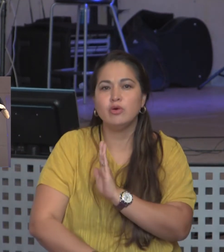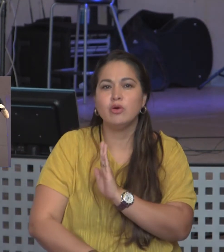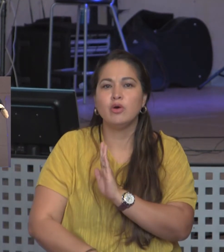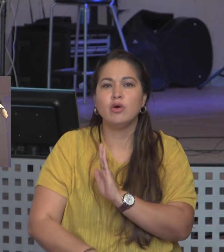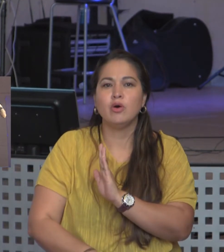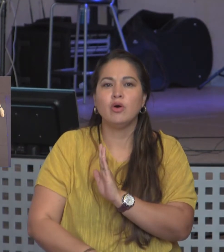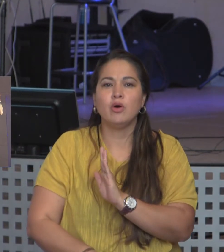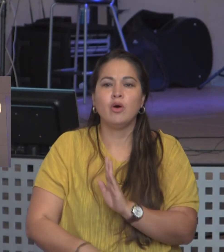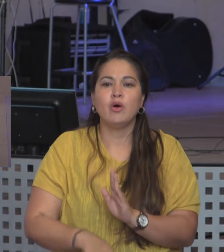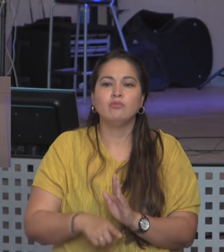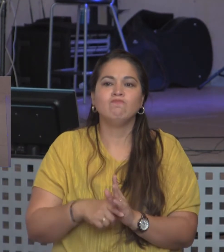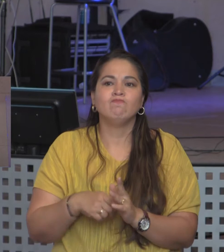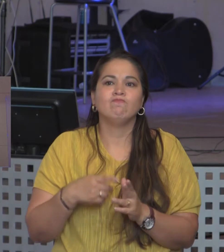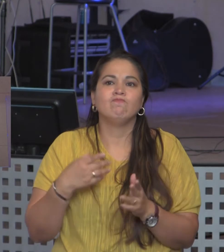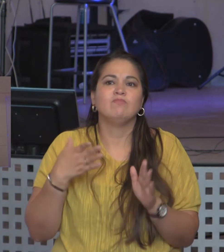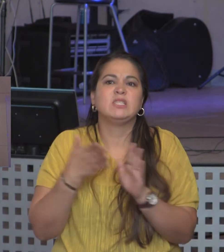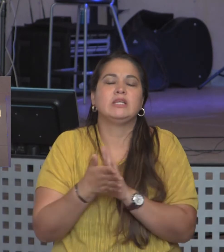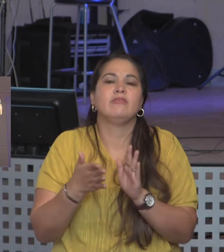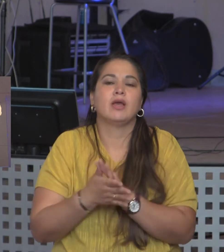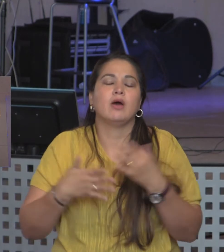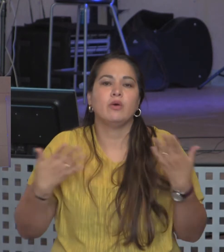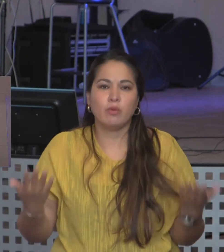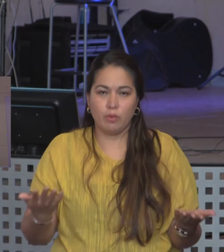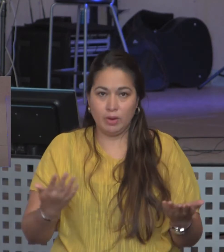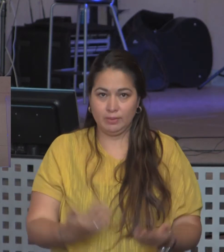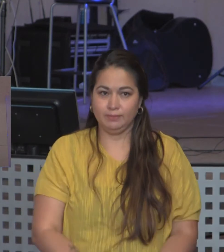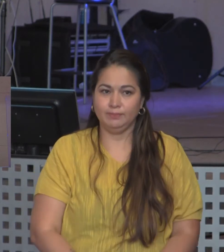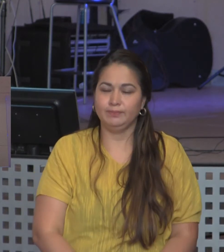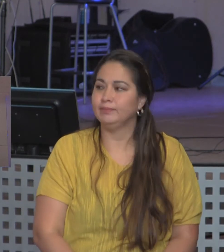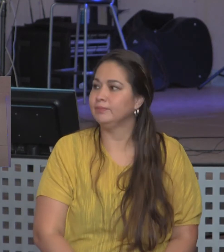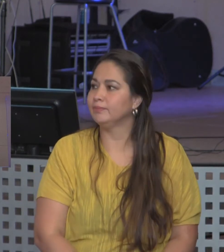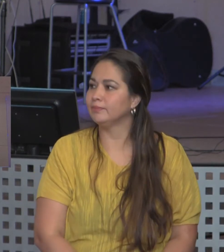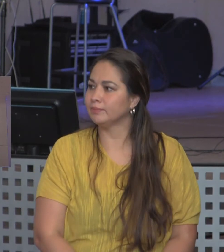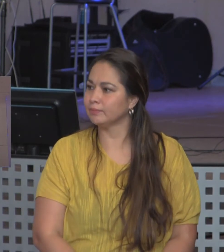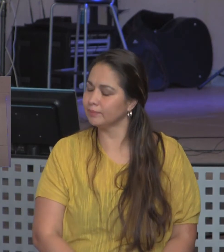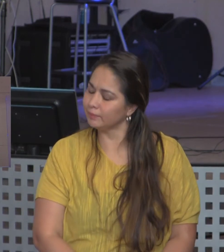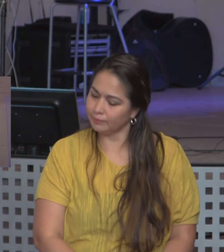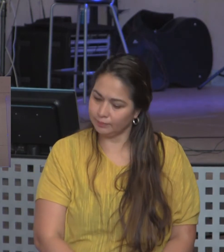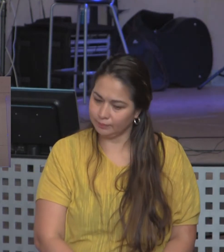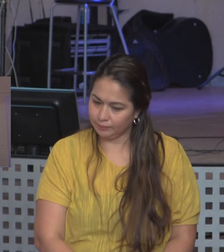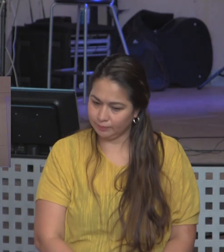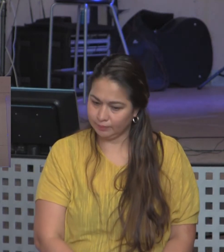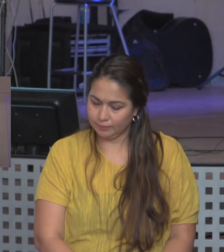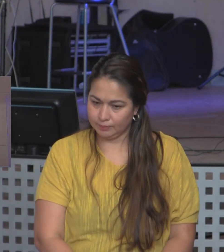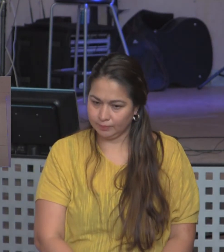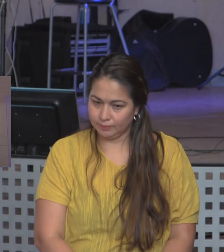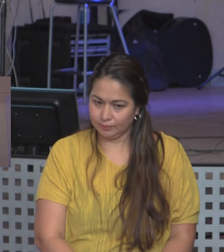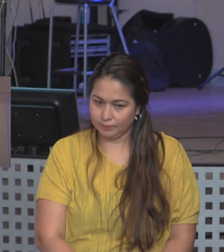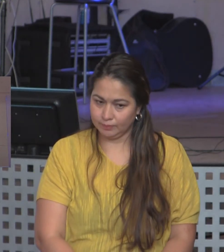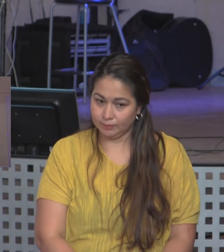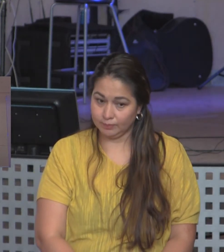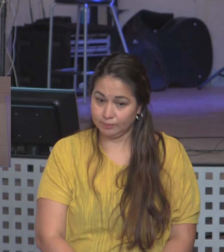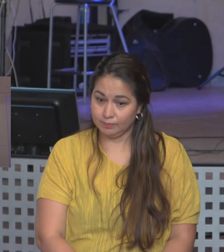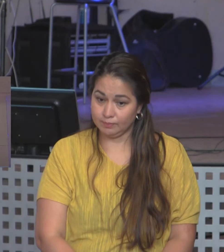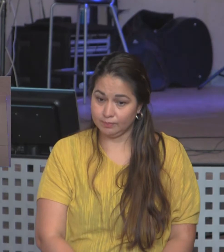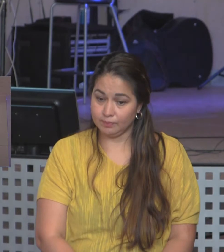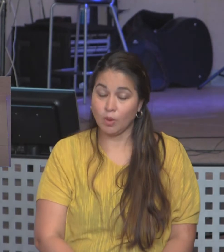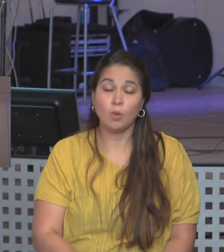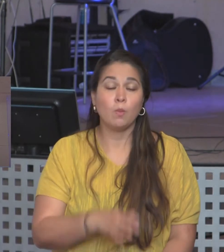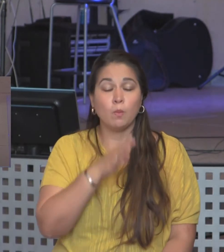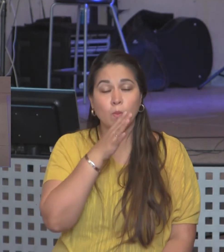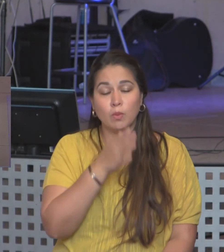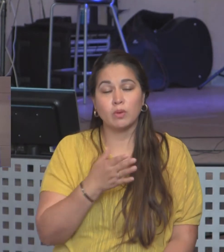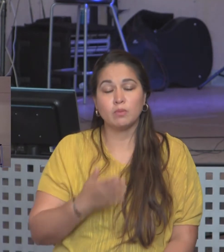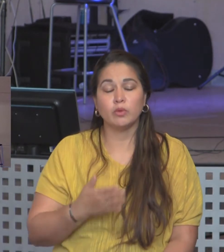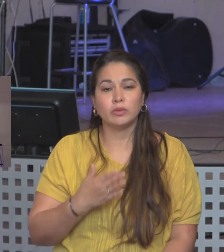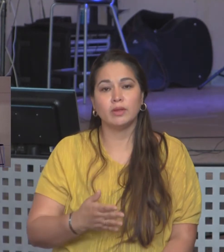suya, cada átomo de su cuerpo realmente ha oído.